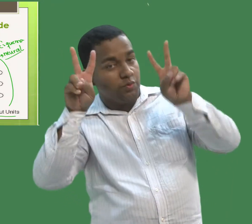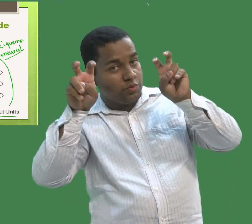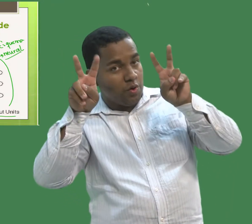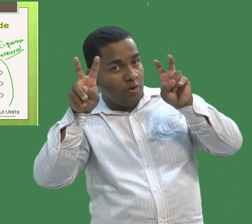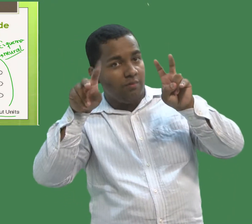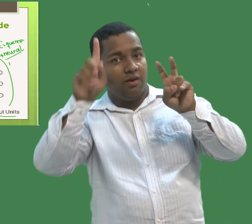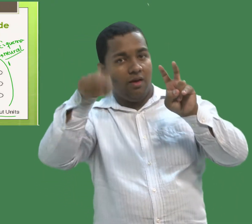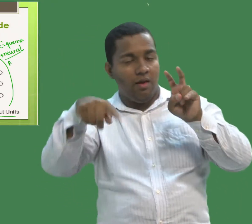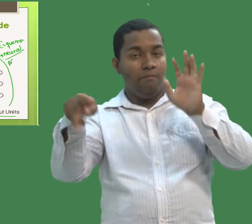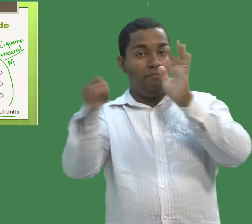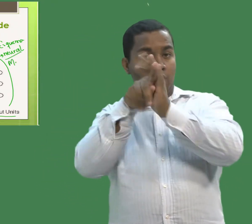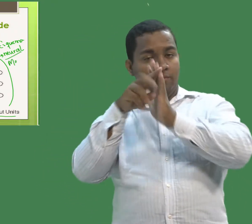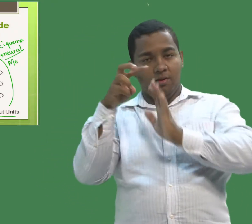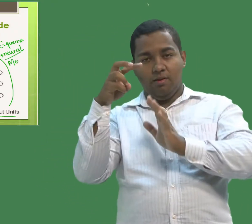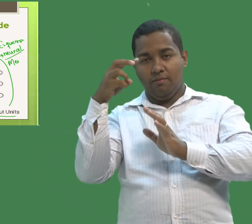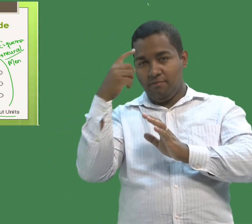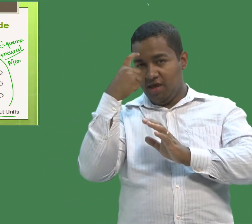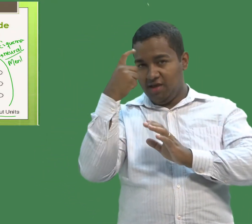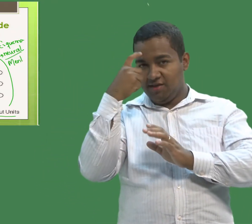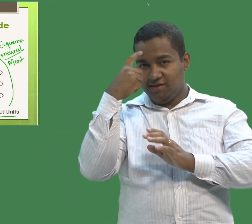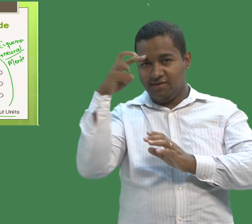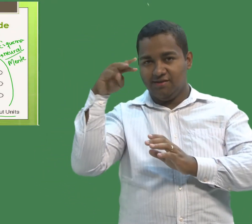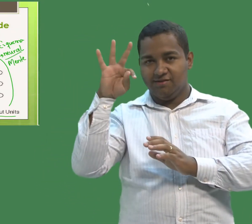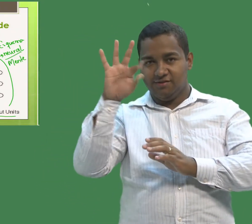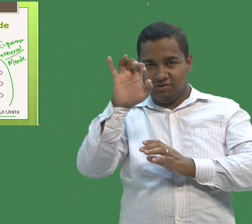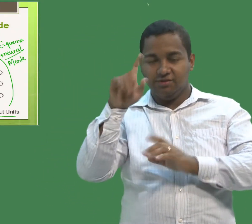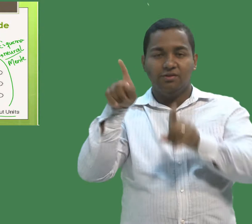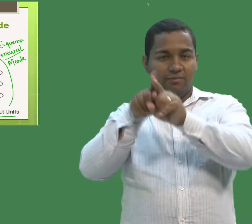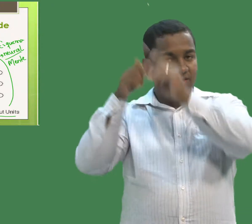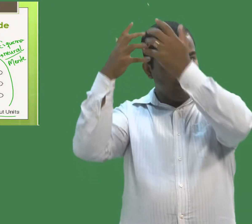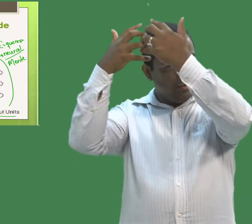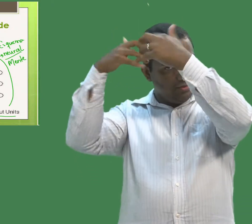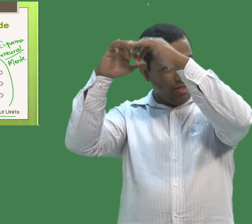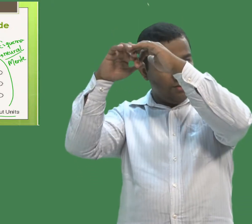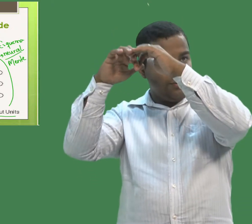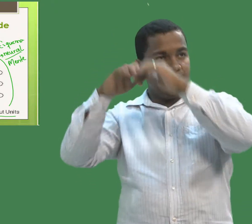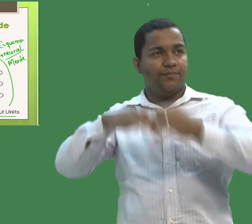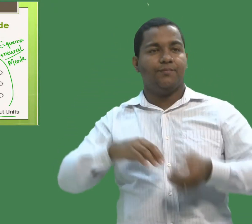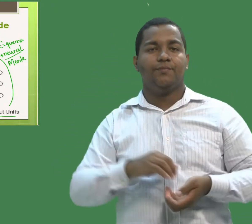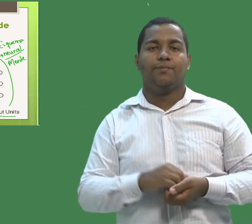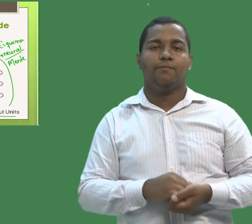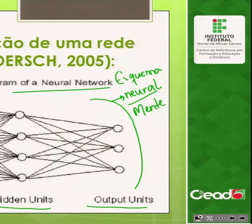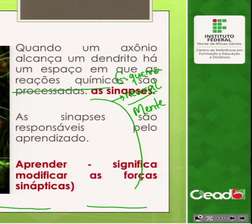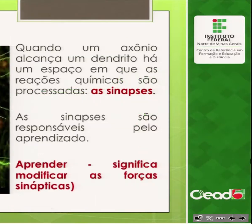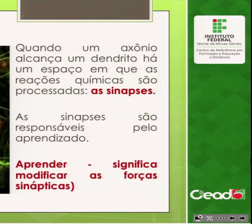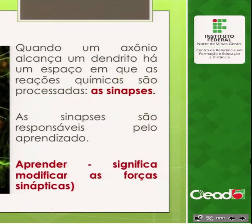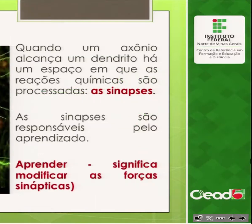sobre a questão da própria mente, do cérebro.